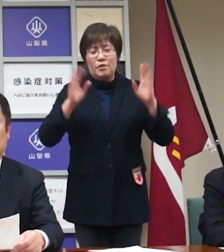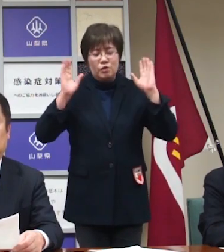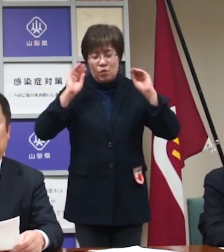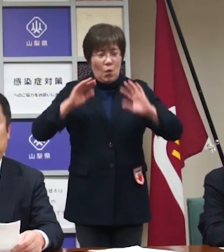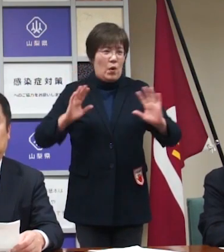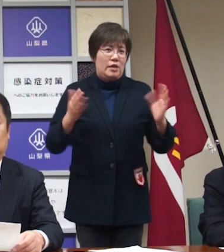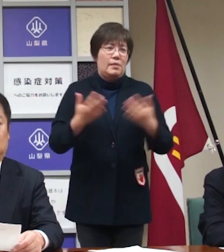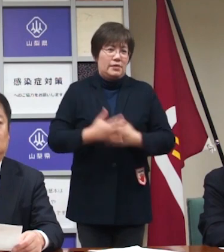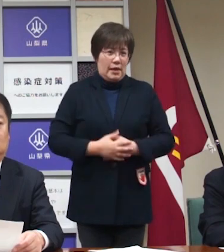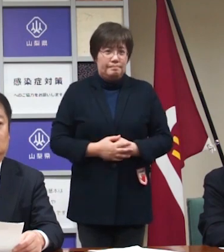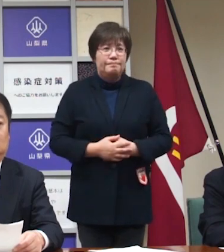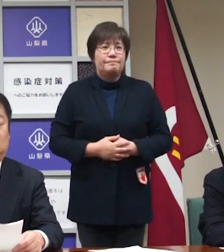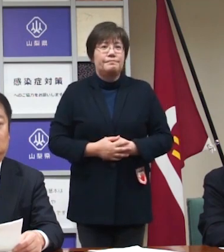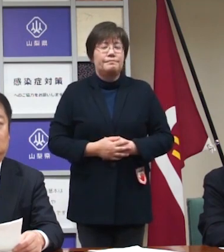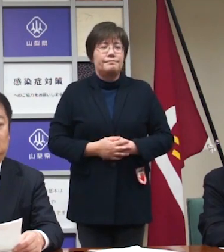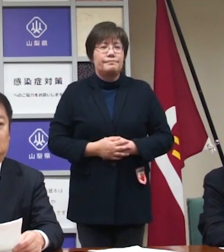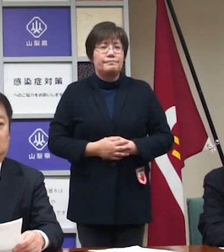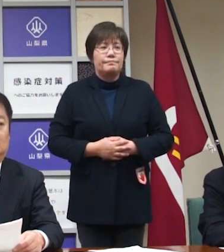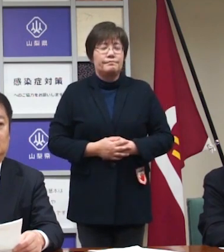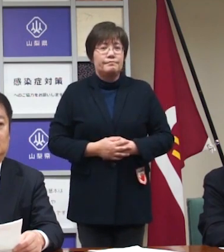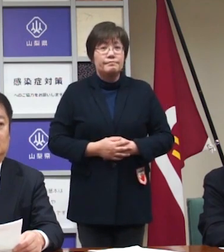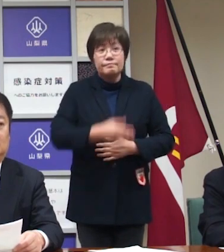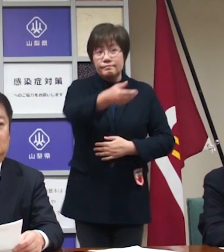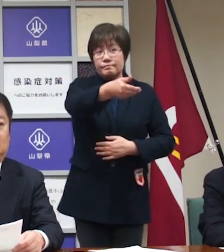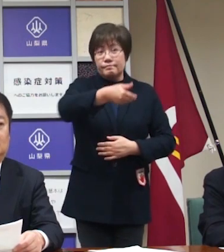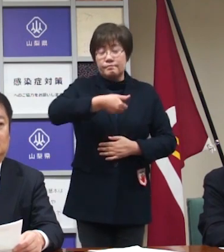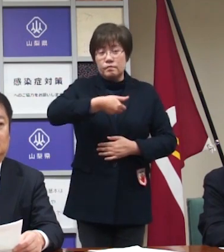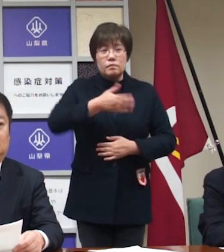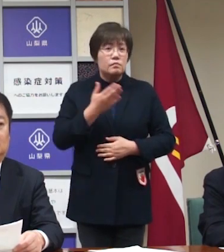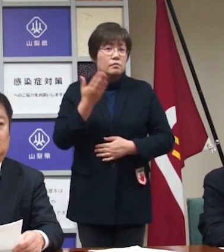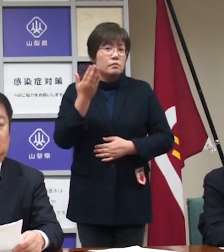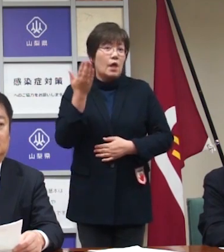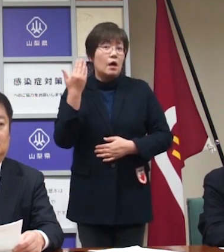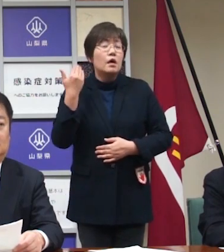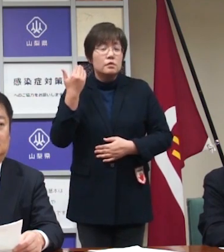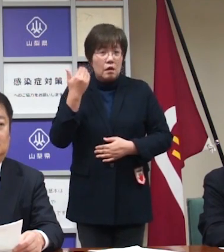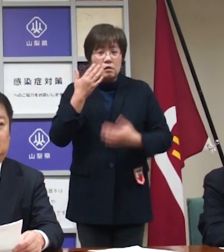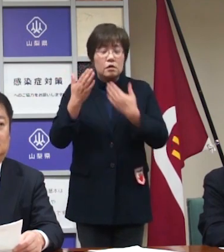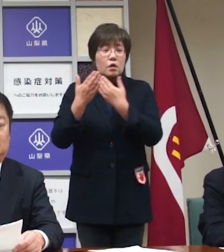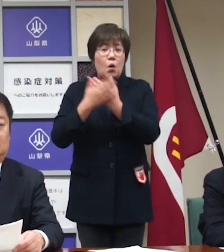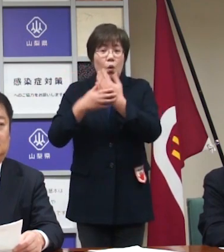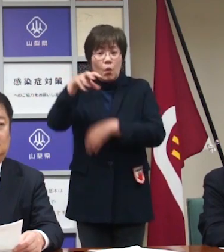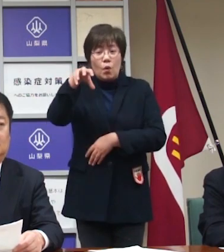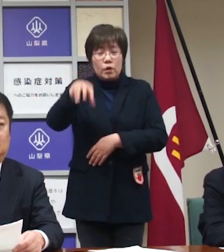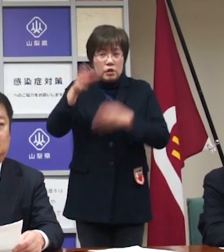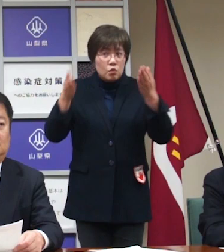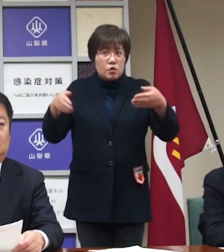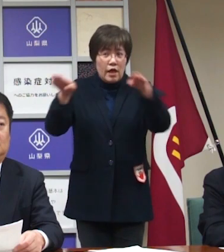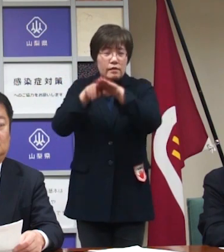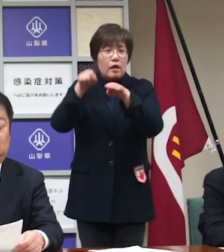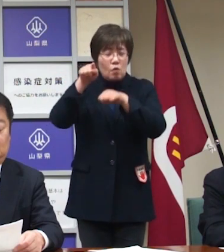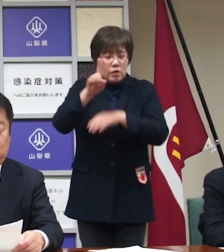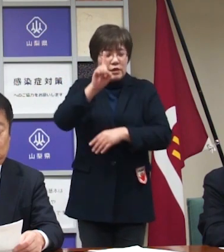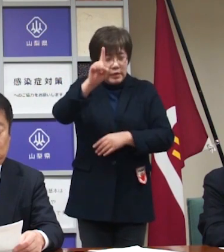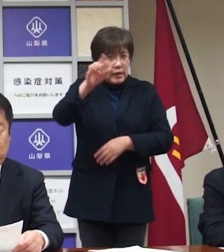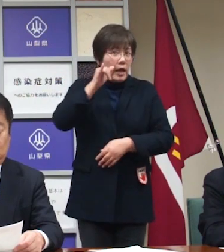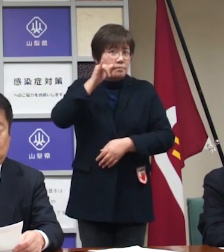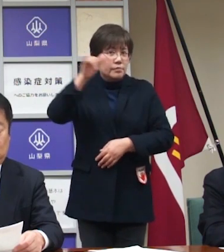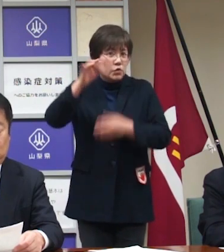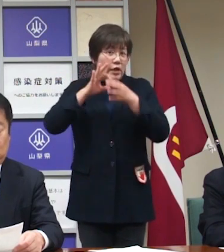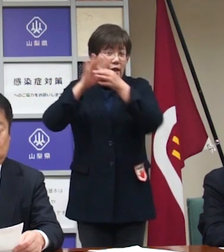ってません。 あと、すみません、先ほど保健所 のセンターの方には一度連絡をされたと、この男